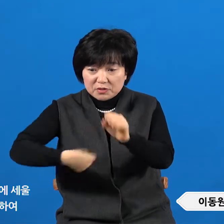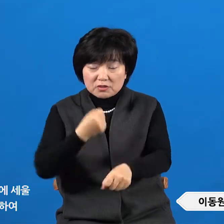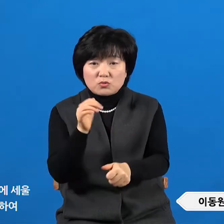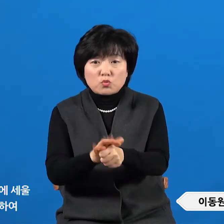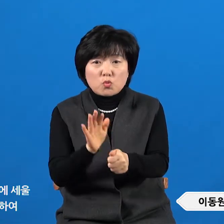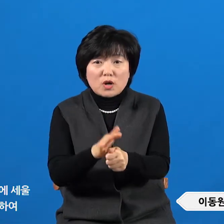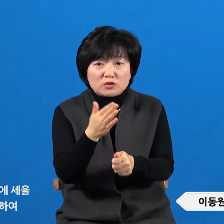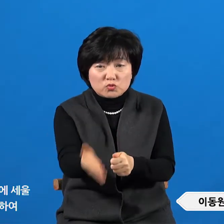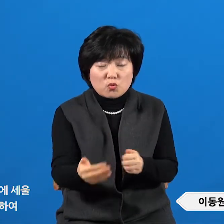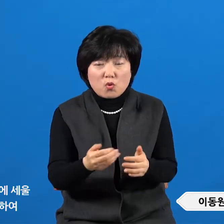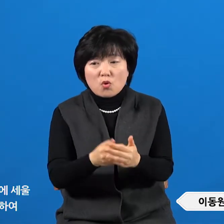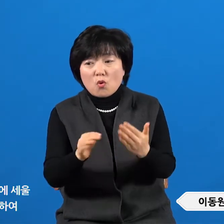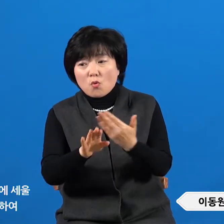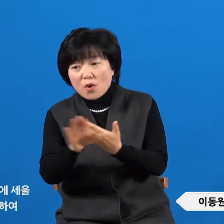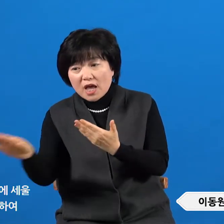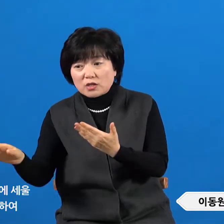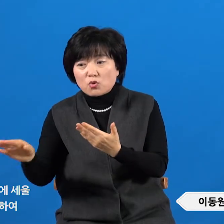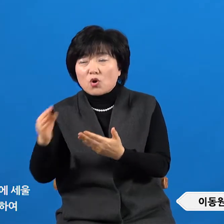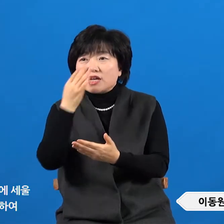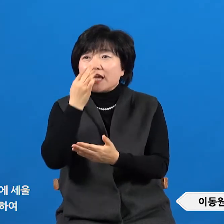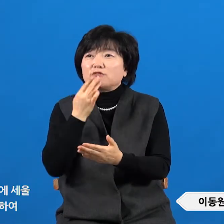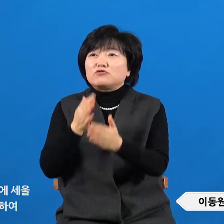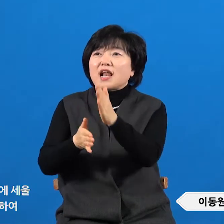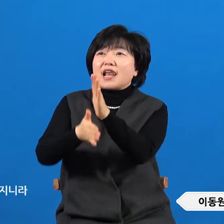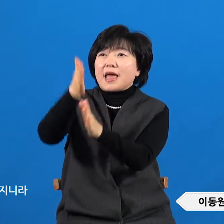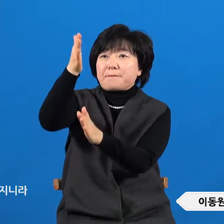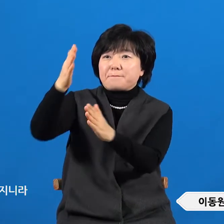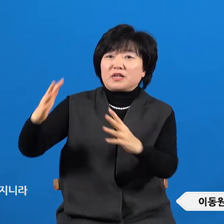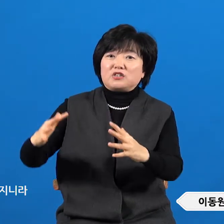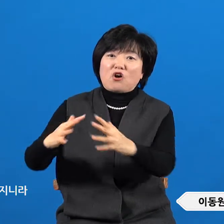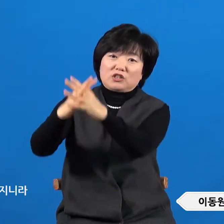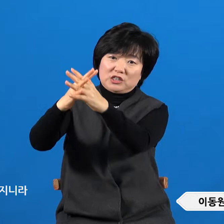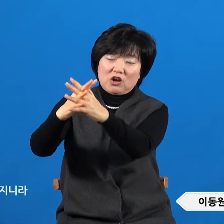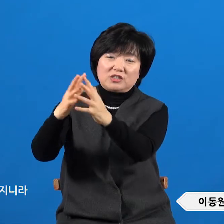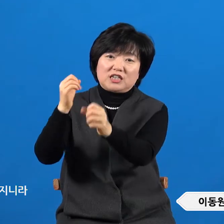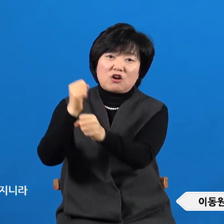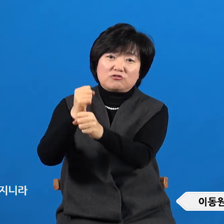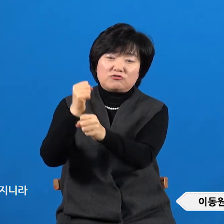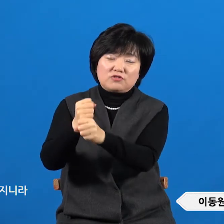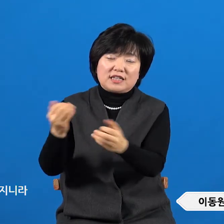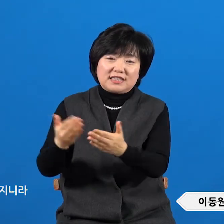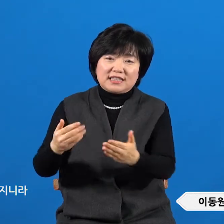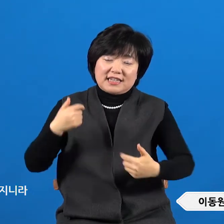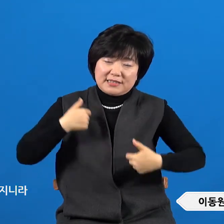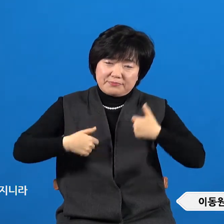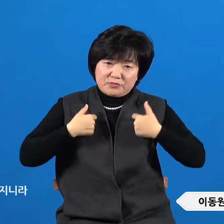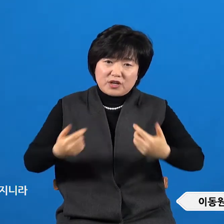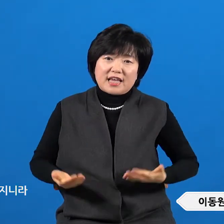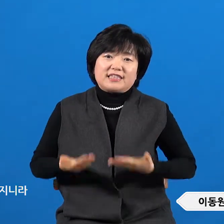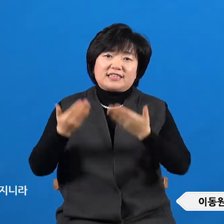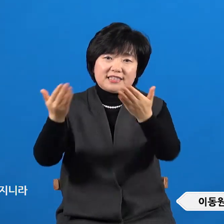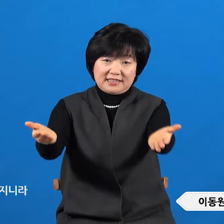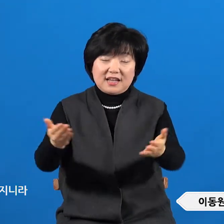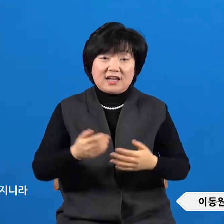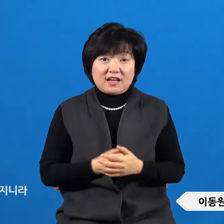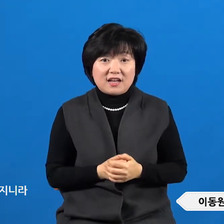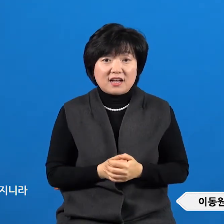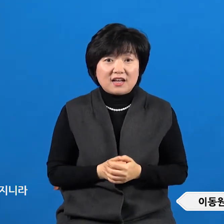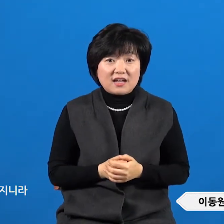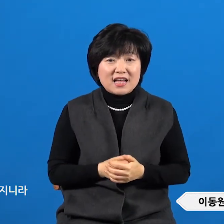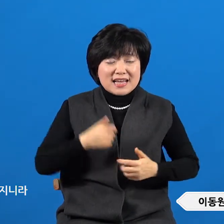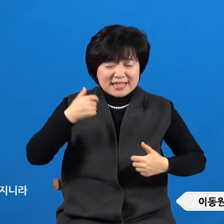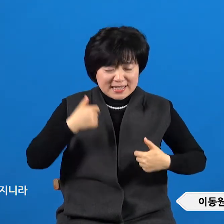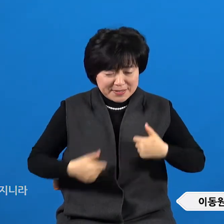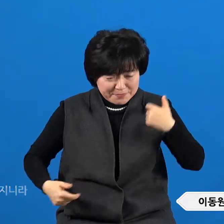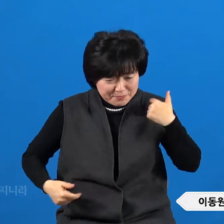도와주고 그 외에도 예루살렘 세울 성전을 위하여 기쁘게 드릴지니라. 여기 중요한